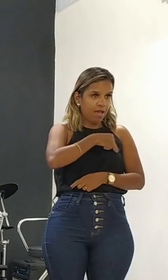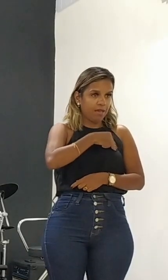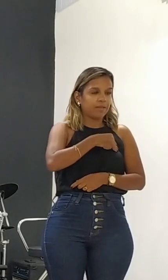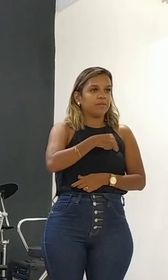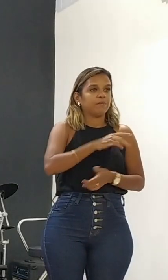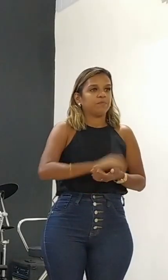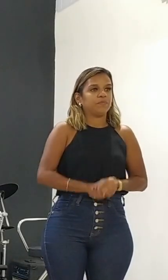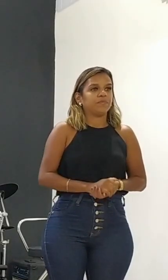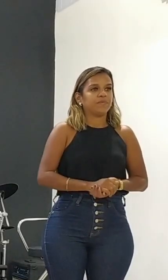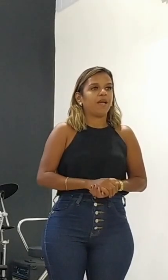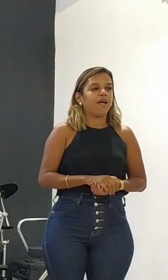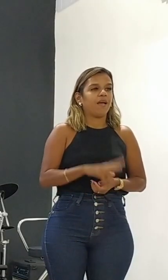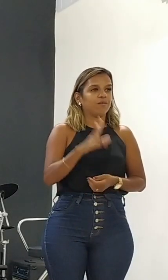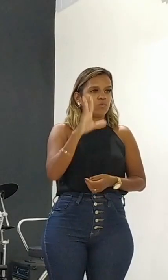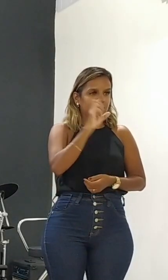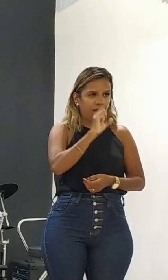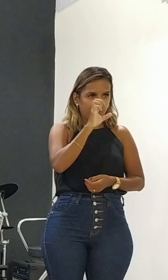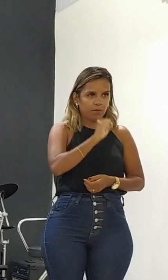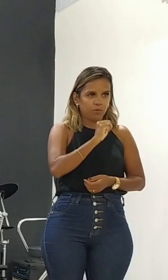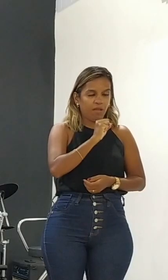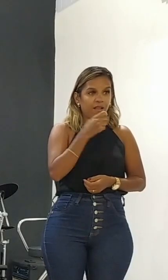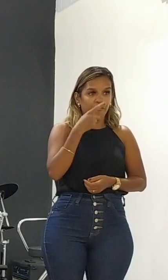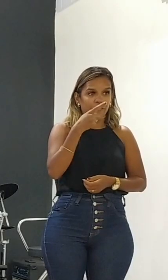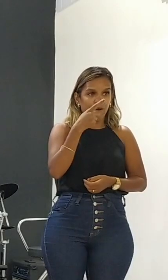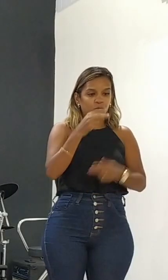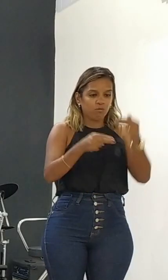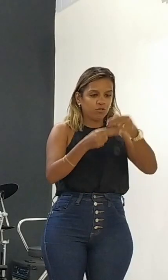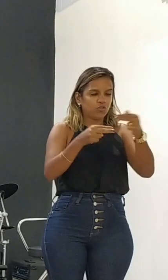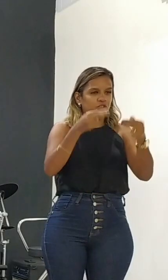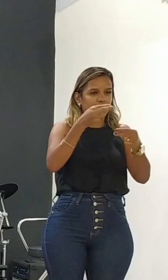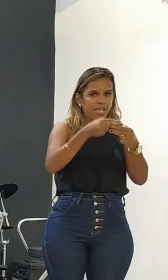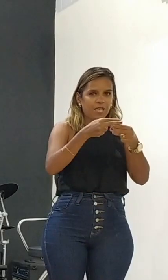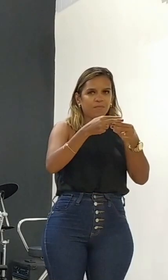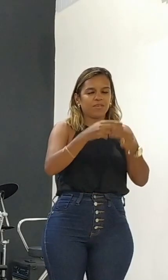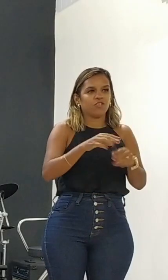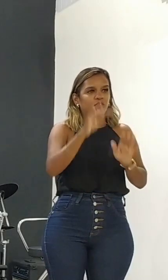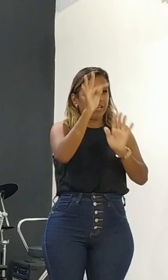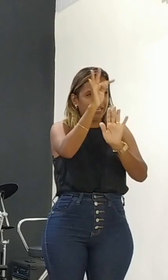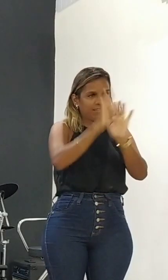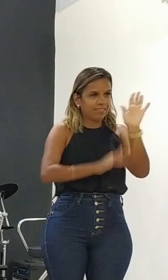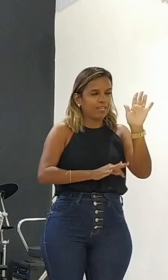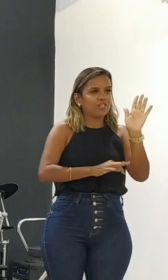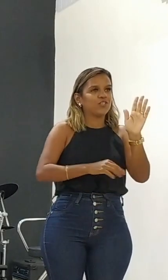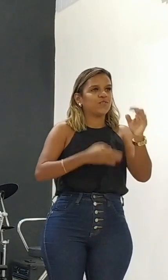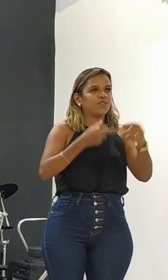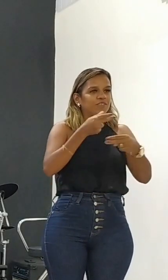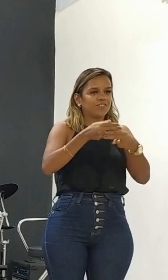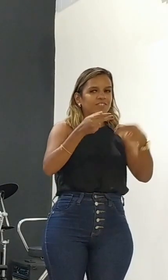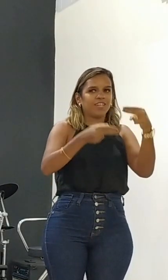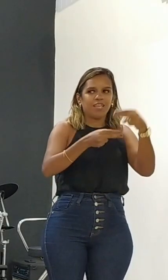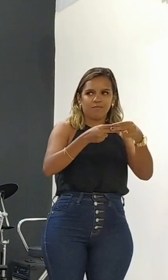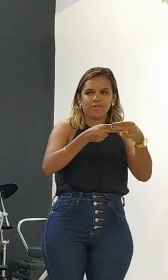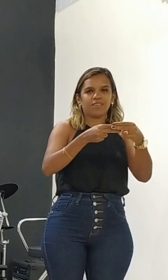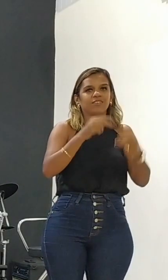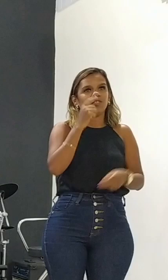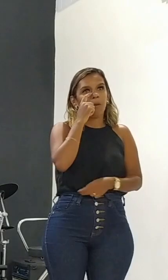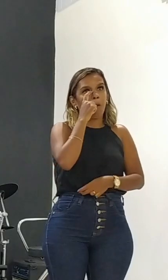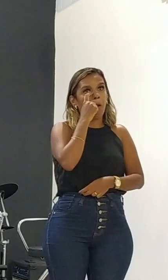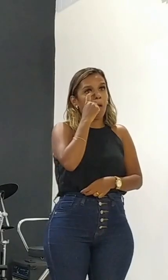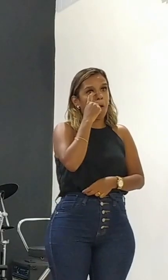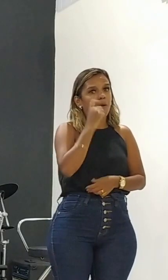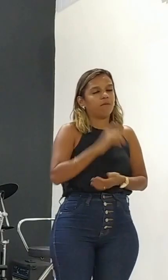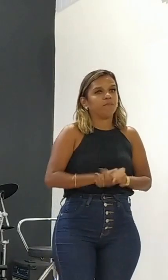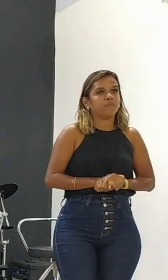de Neemias no sábado, eu falei: poxa Deus, 2 semanas esse texto. Eu venho pensar que o irmão vai falar